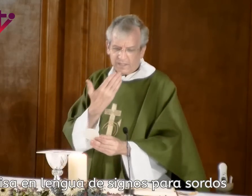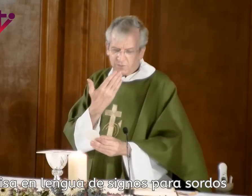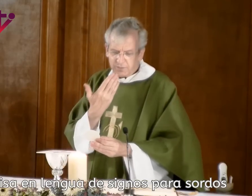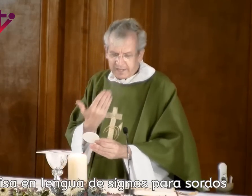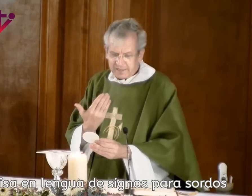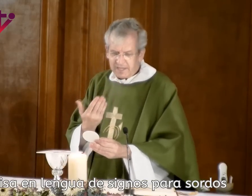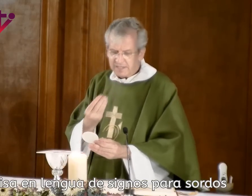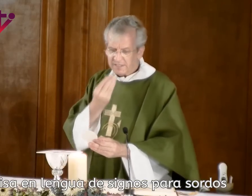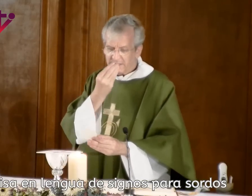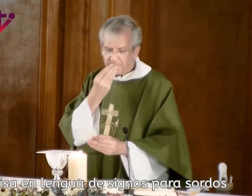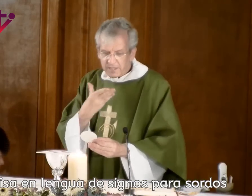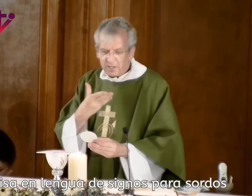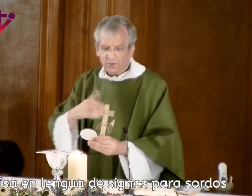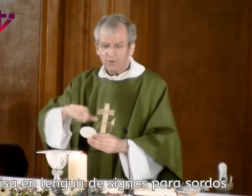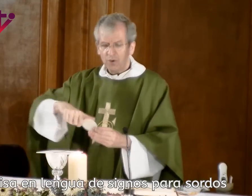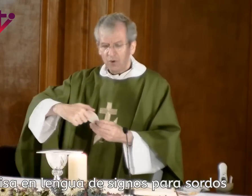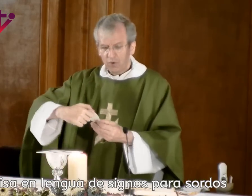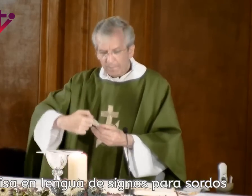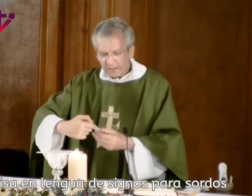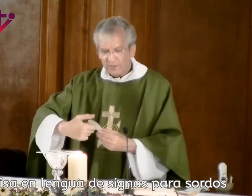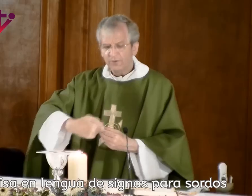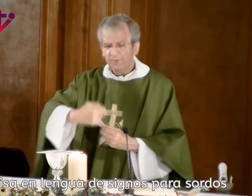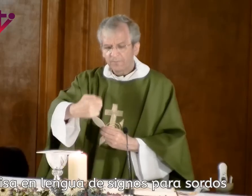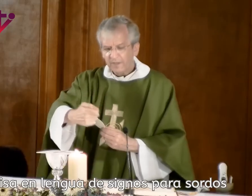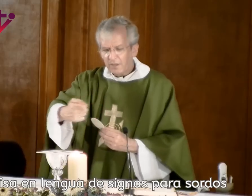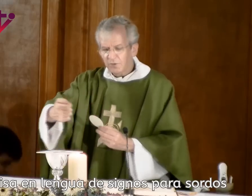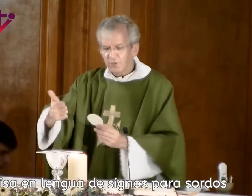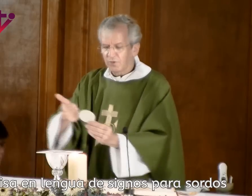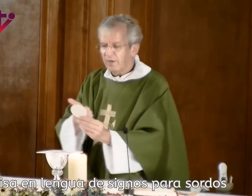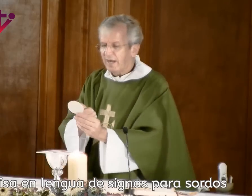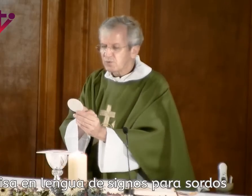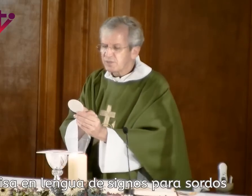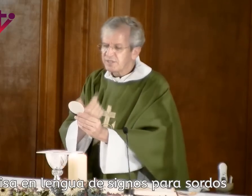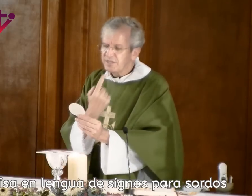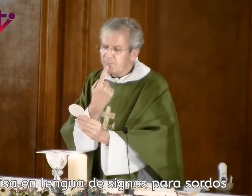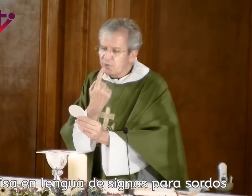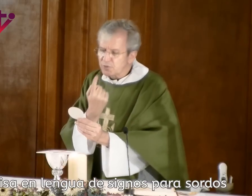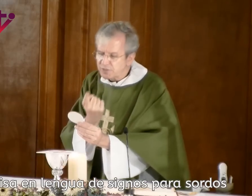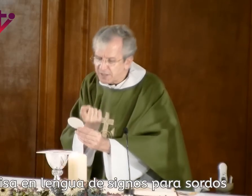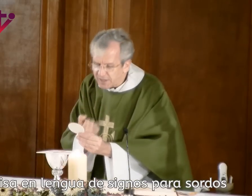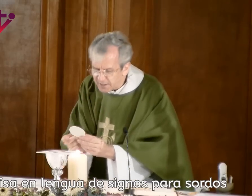Dando gracias, te bendijo, lo partió y lo dio a sus discípulos,